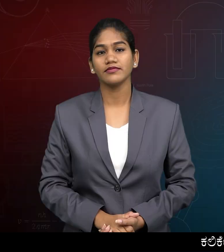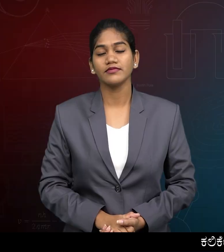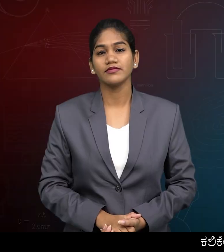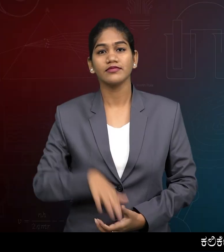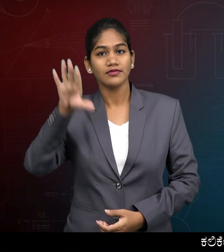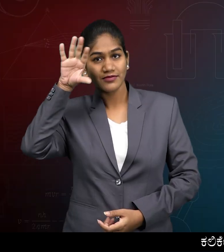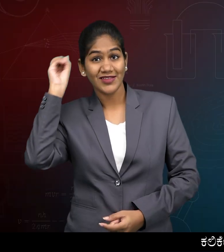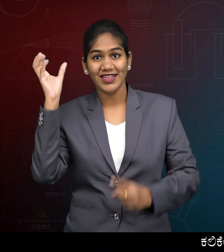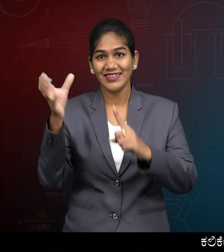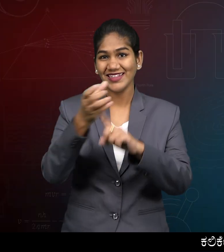ಕಲಿಕೆಯ ಫಲಿತಾಂಶಗಳು.